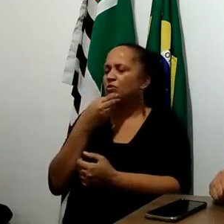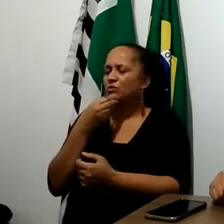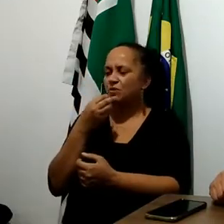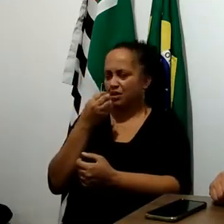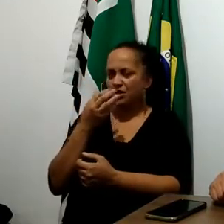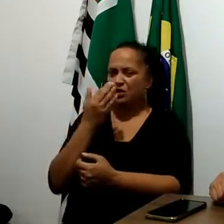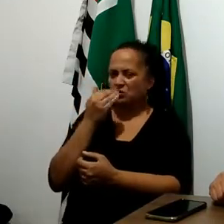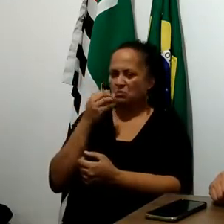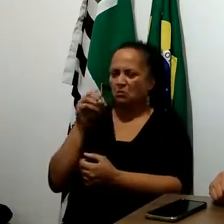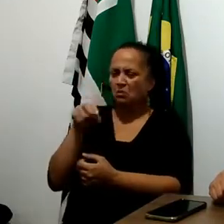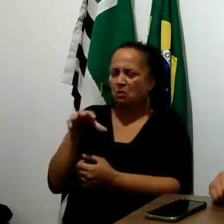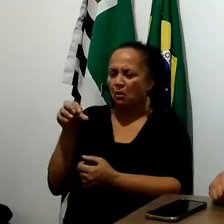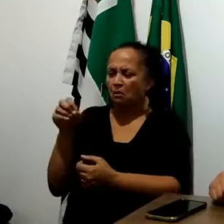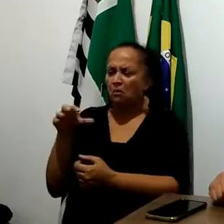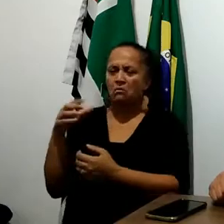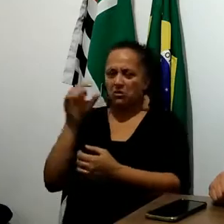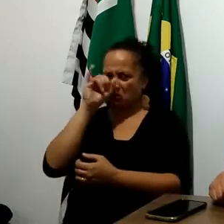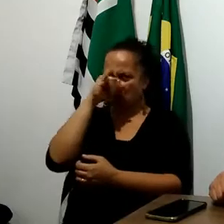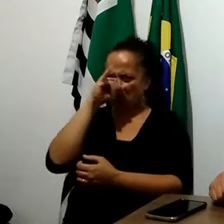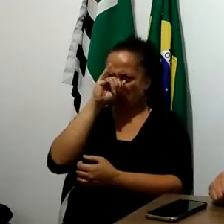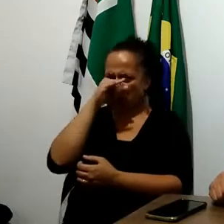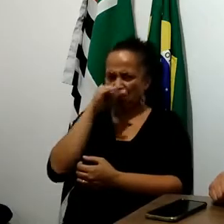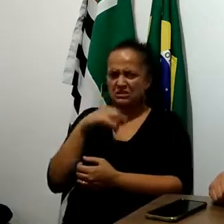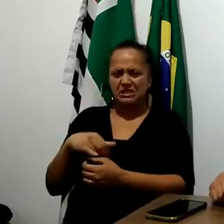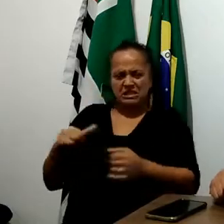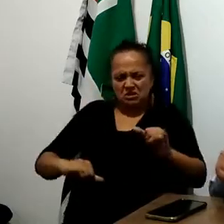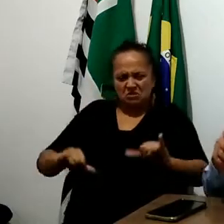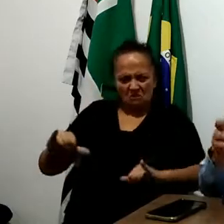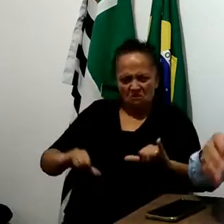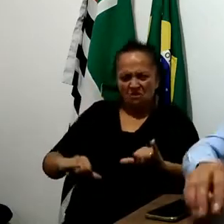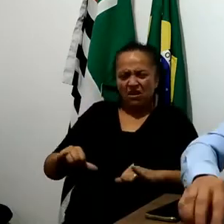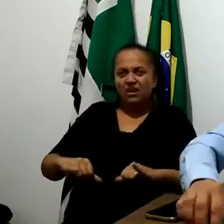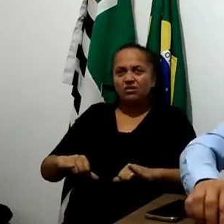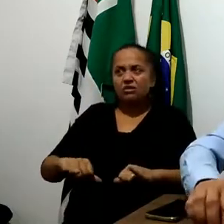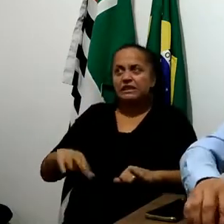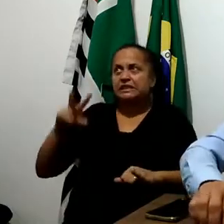está camelando, está sofrendo, e Deus está